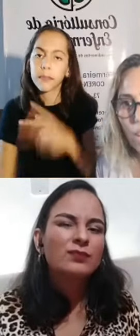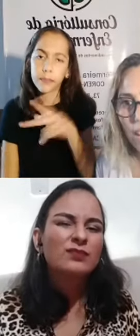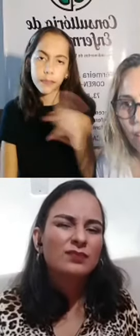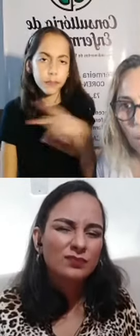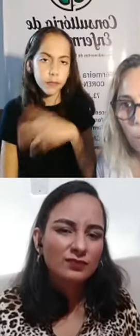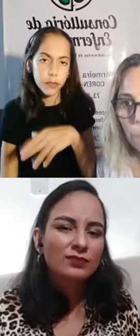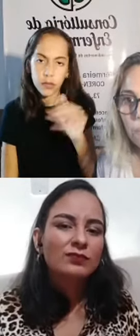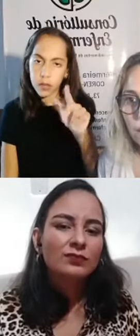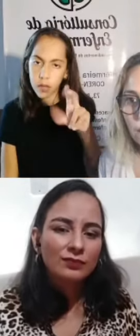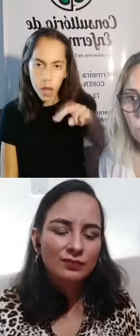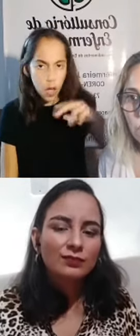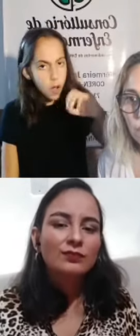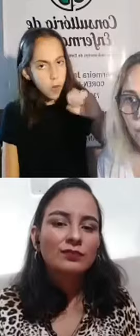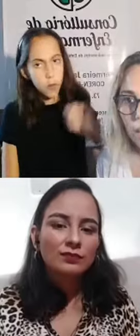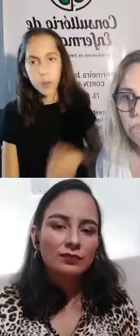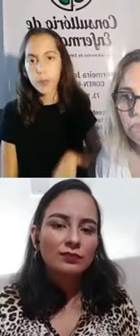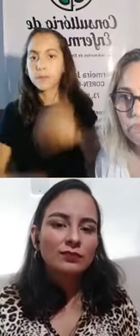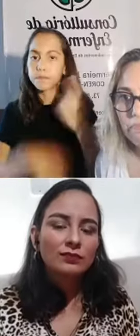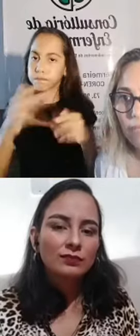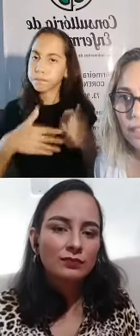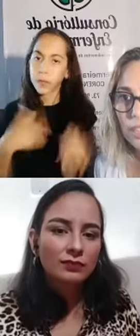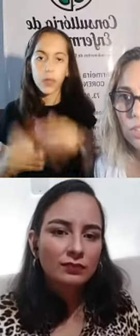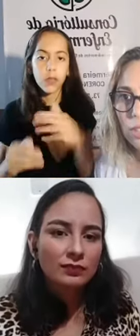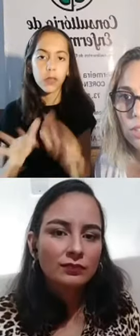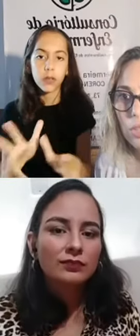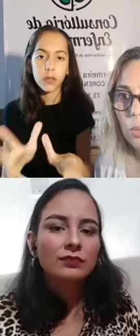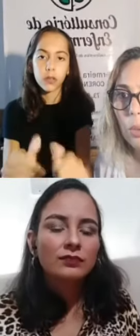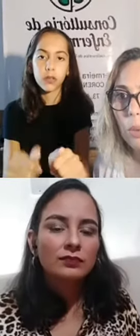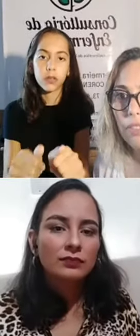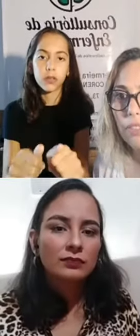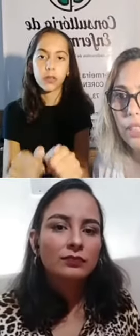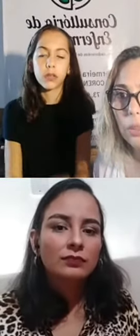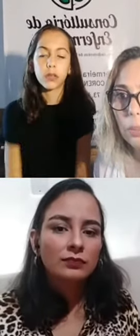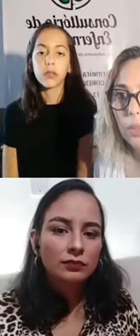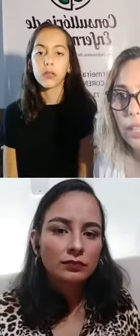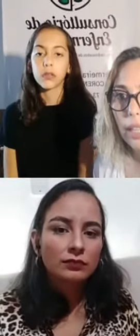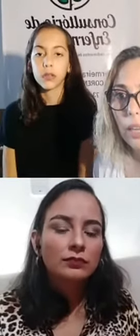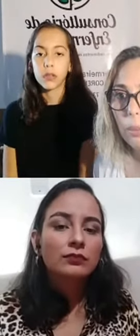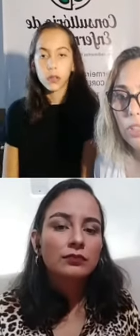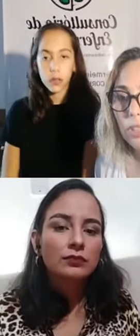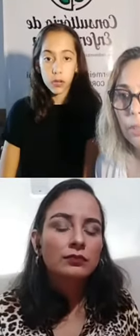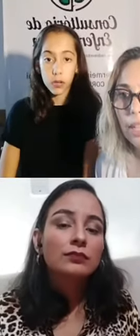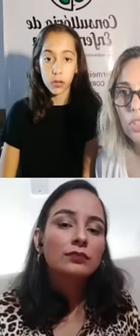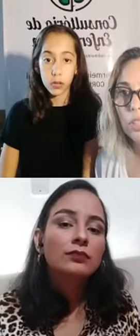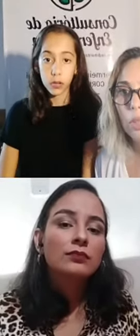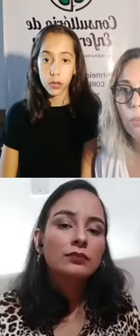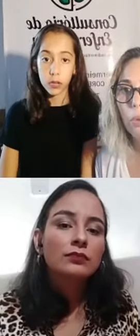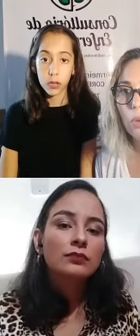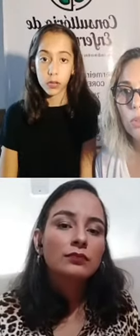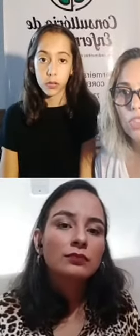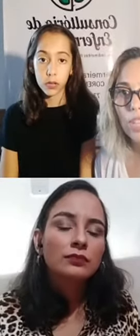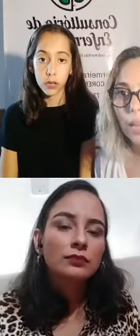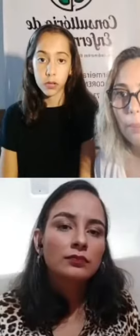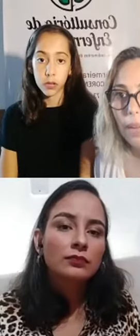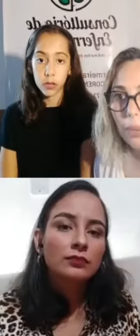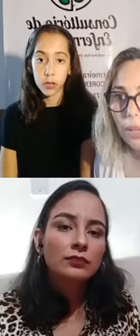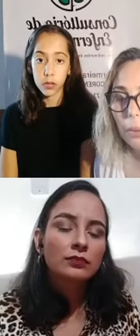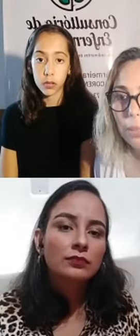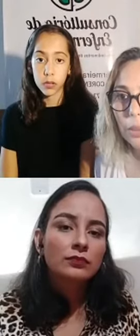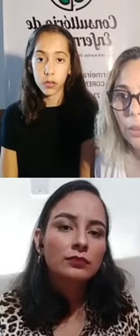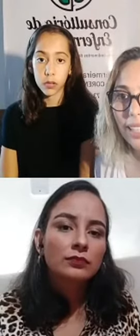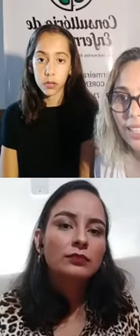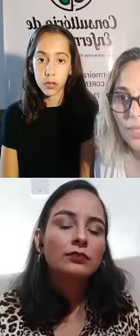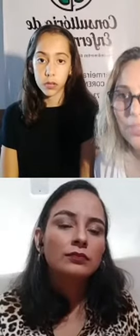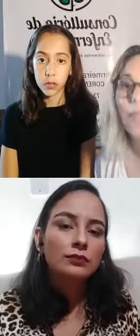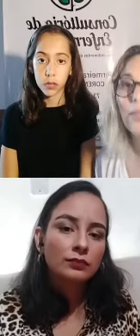no geral. Isso vem deixando a gente um pouco aflito, porque realmente eu também acho que está um pouco longe de acabar. Alguém